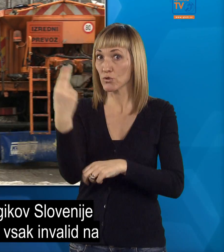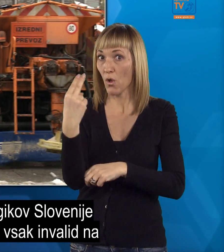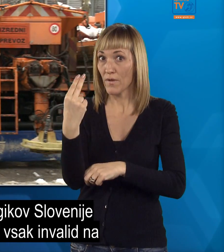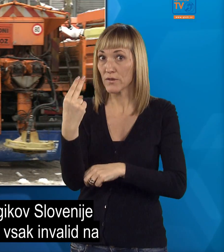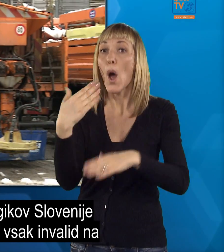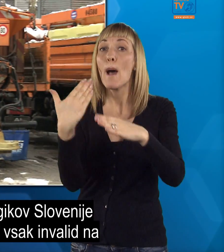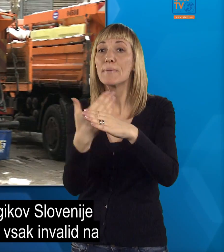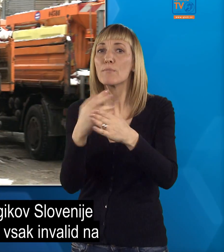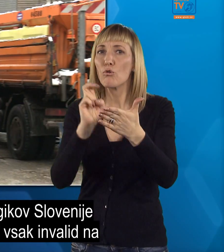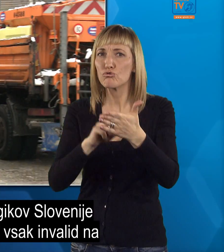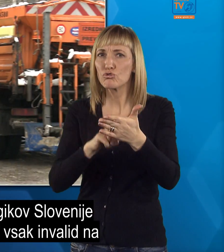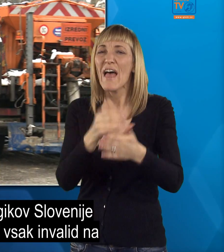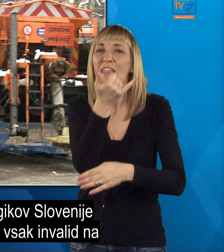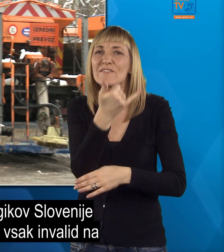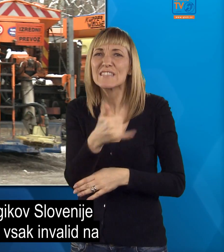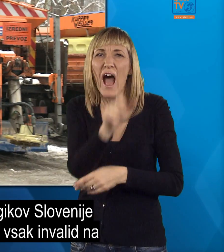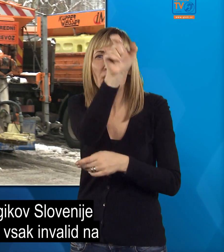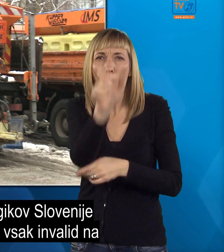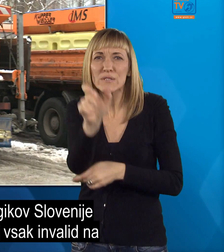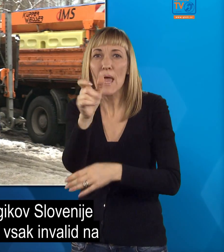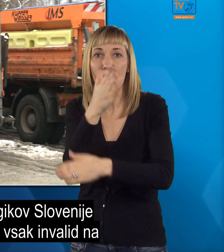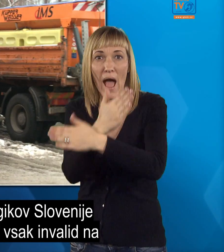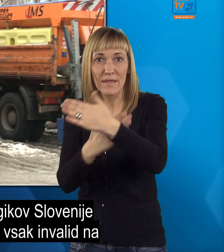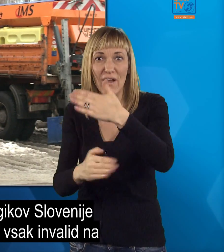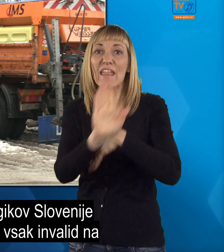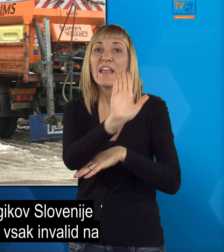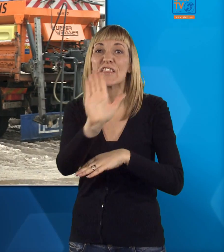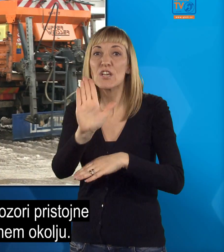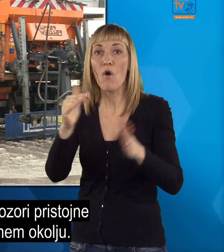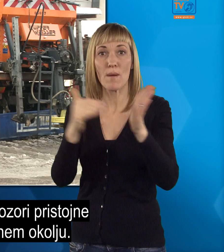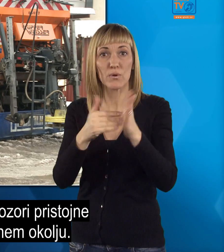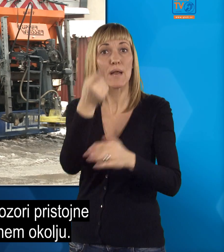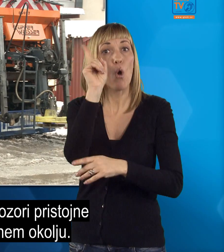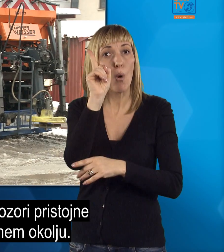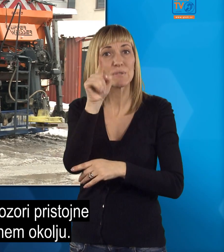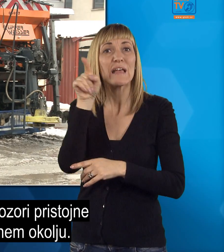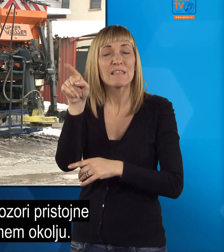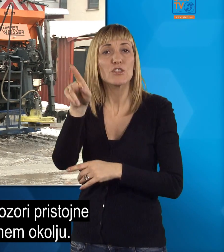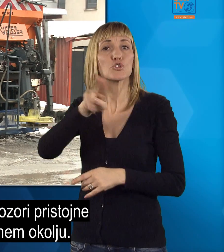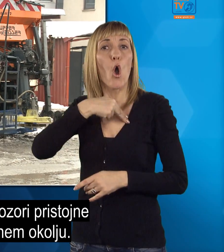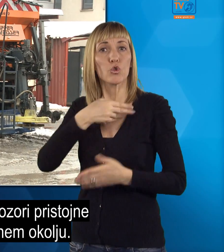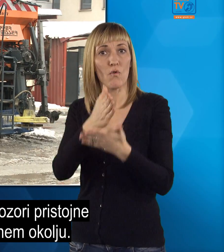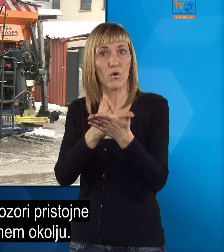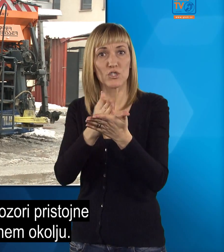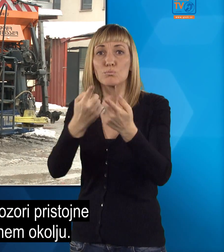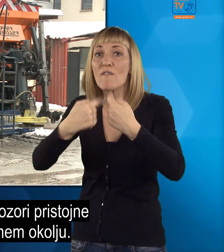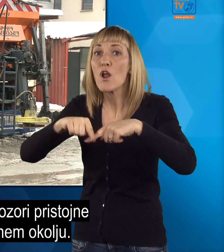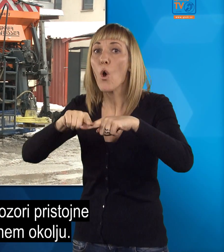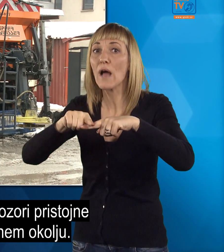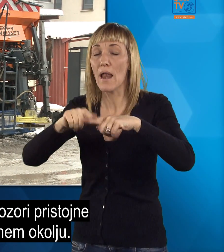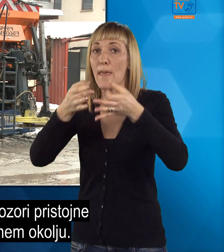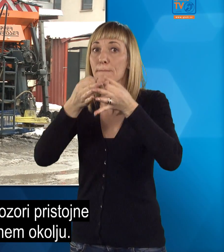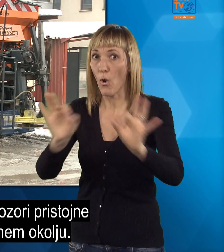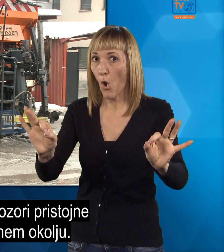paraplegikov Slovenije priporočajo še, naj vsak invalid na svoje potrebe opozori pristojne službe v lokalnem okolju.